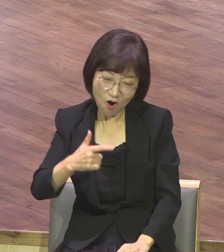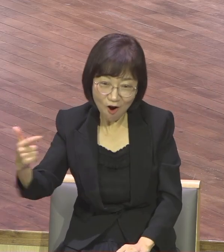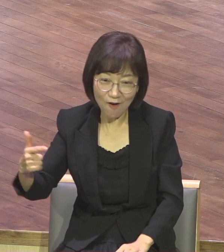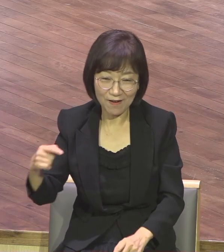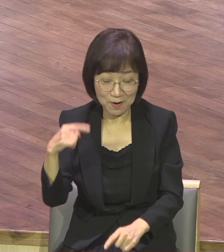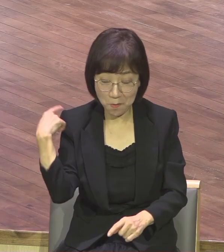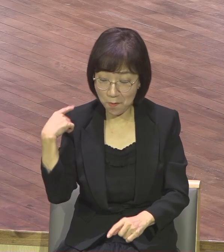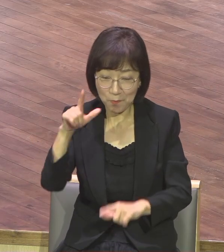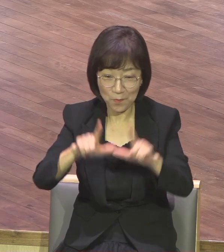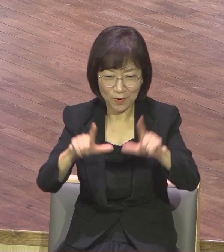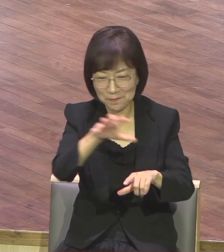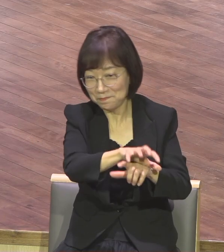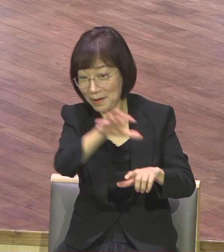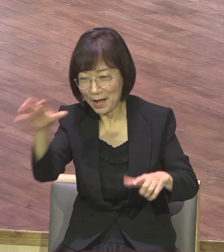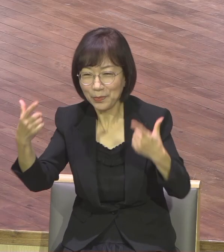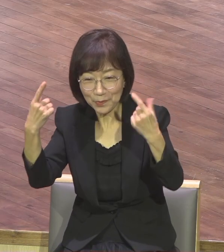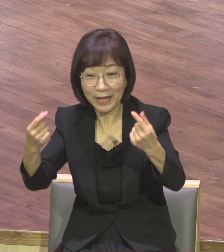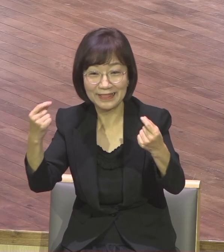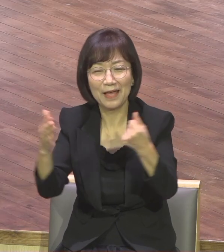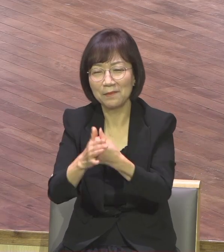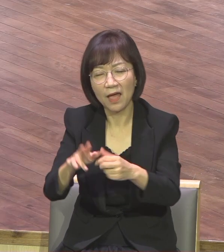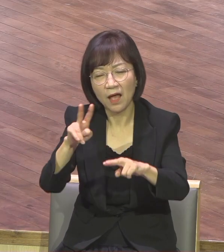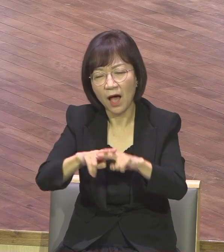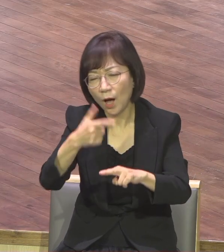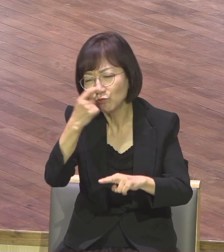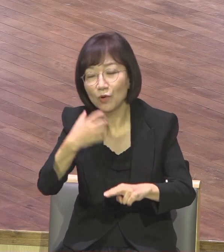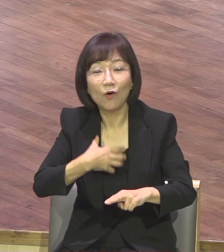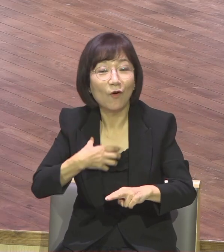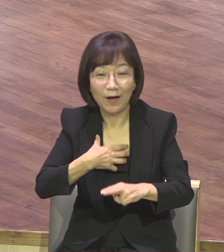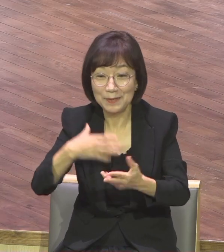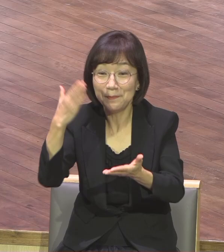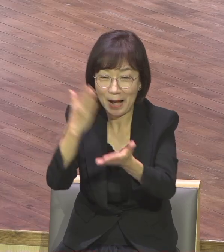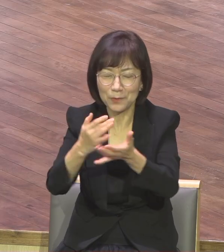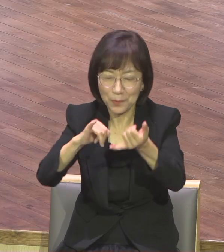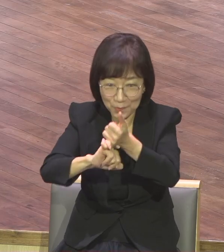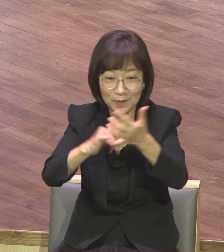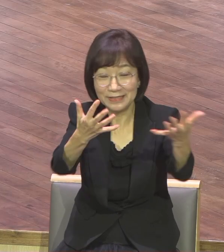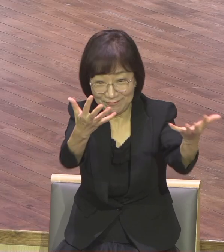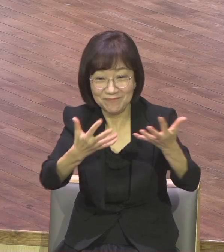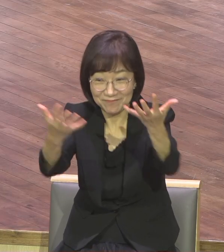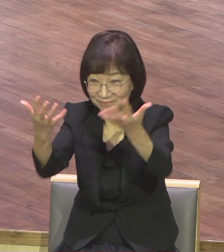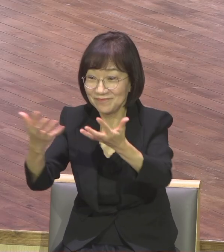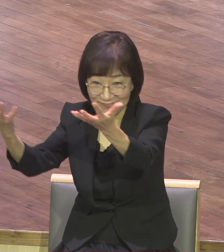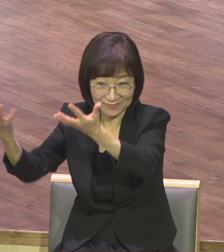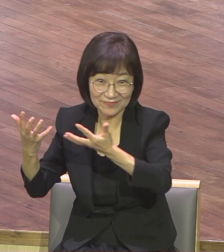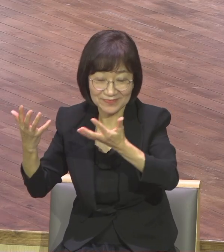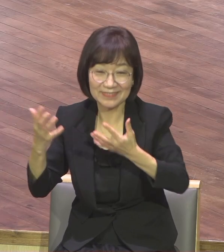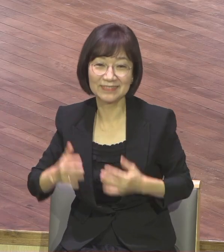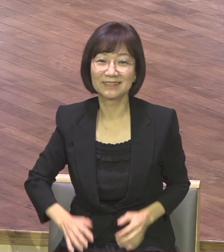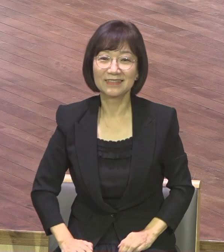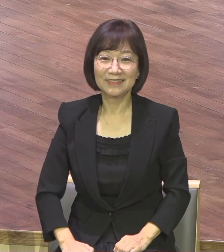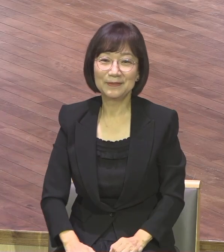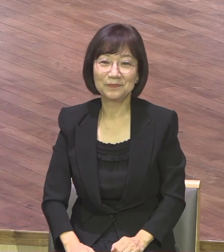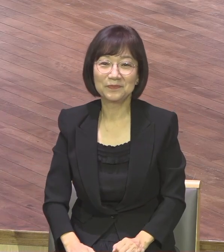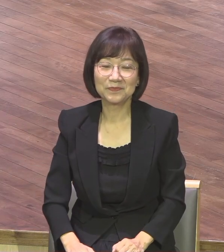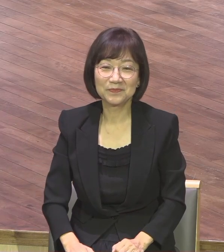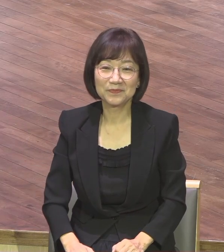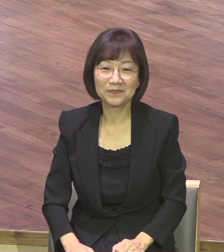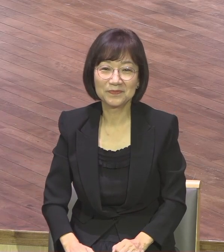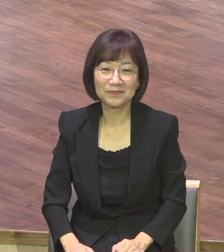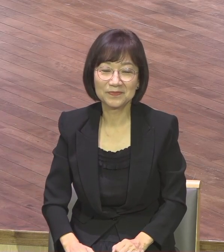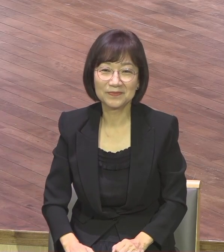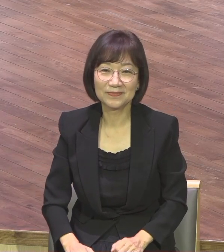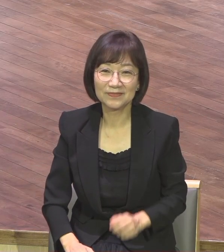있게 되었습니다. 전 성도님들이 이번 축제 피날레에 다 참석하셔서 멋지게 다